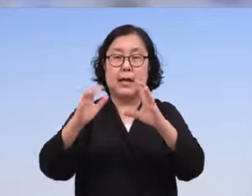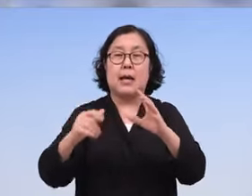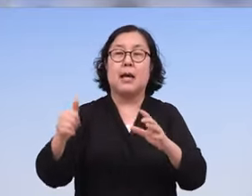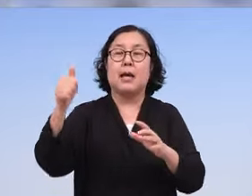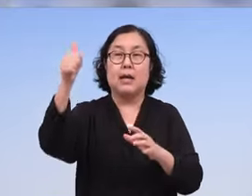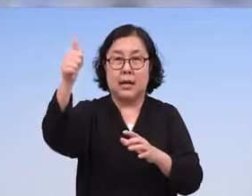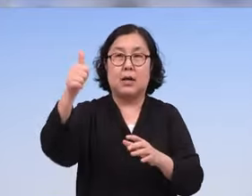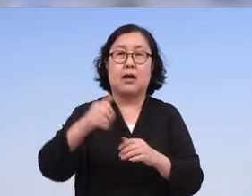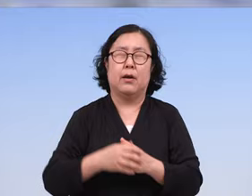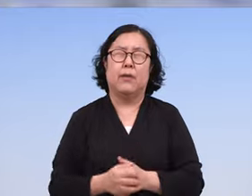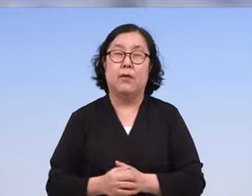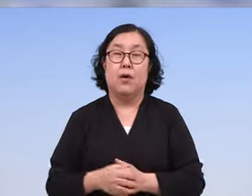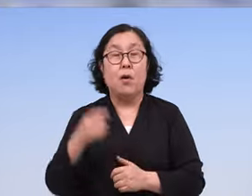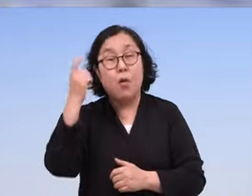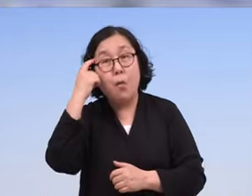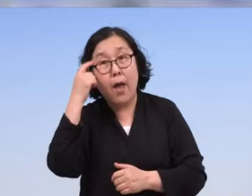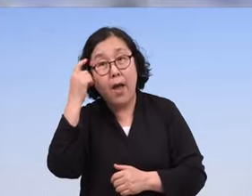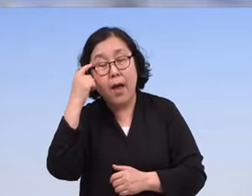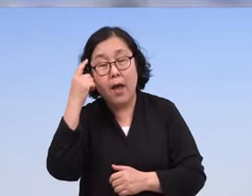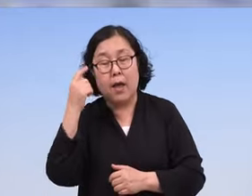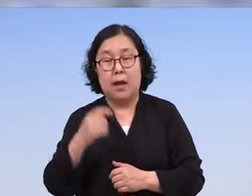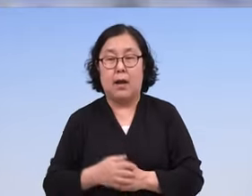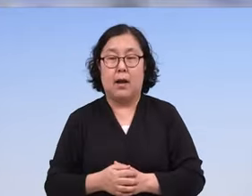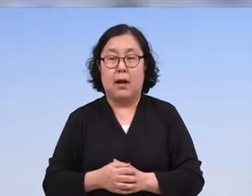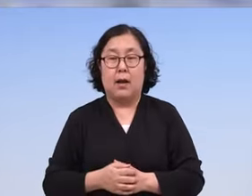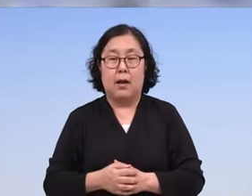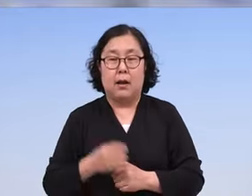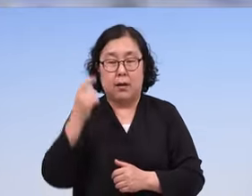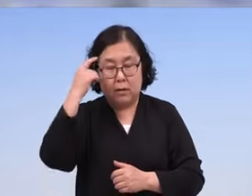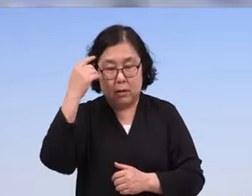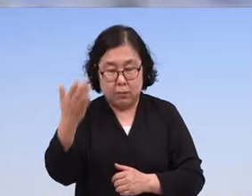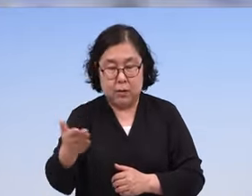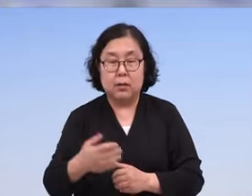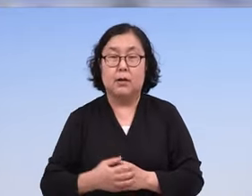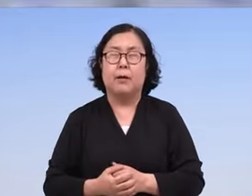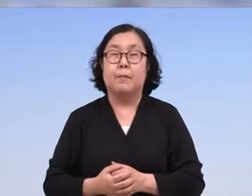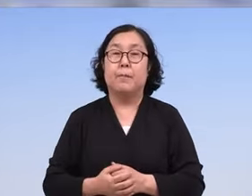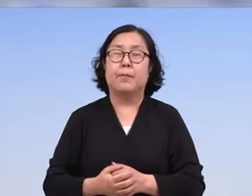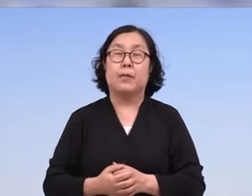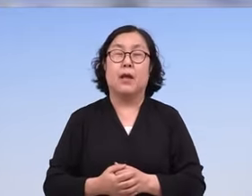1위라 그러더라. 왜 그렇다고 생각하니?